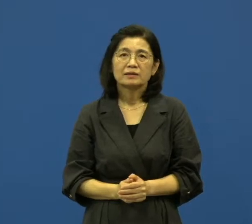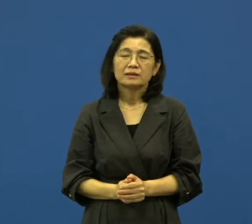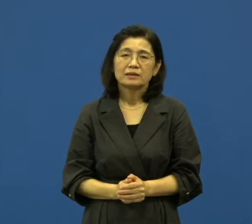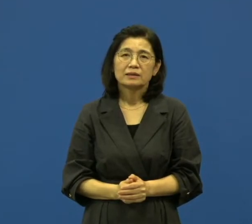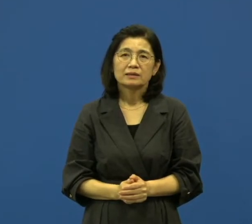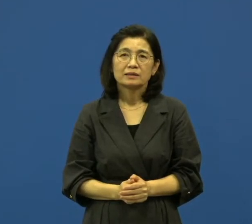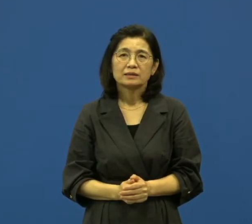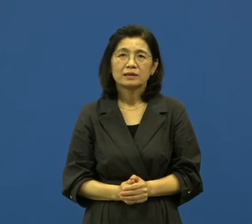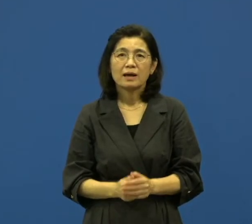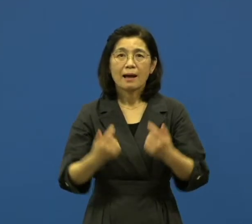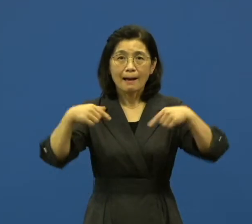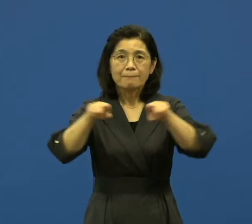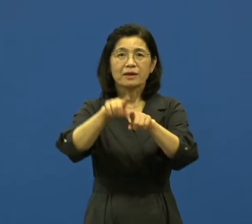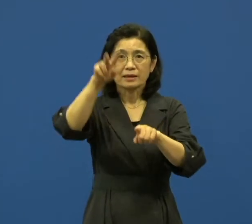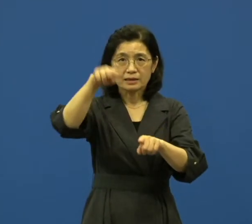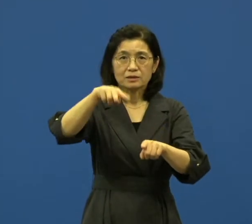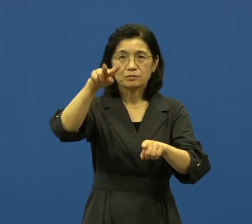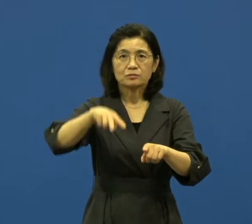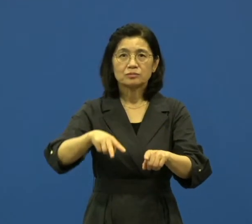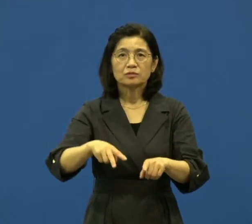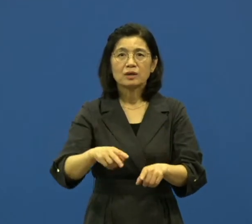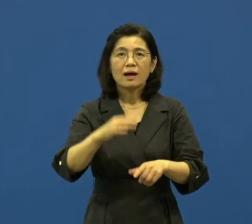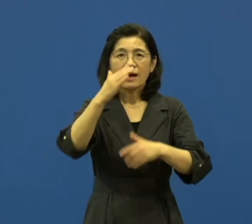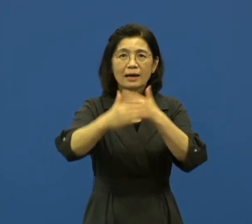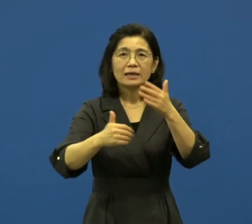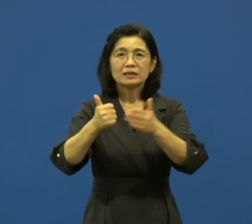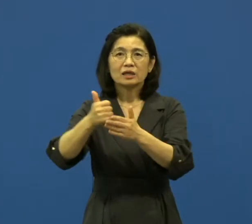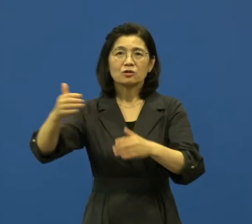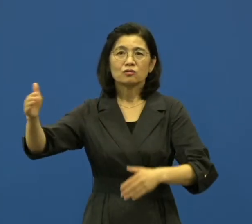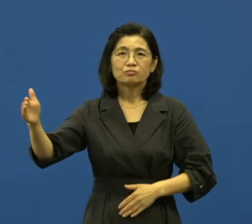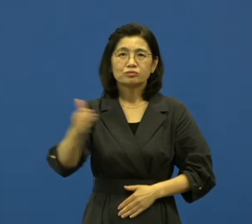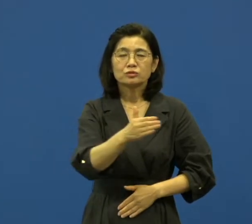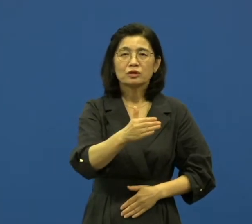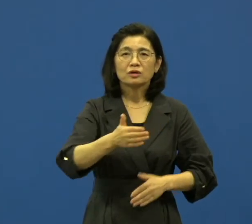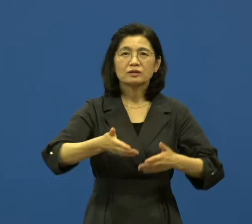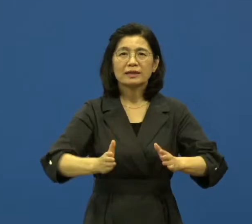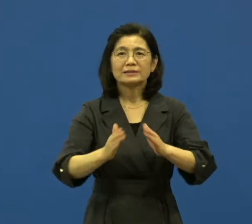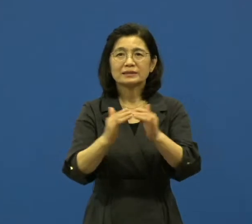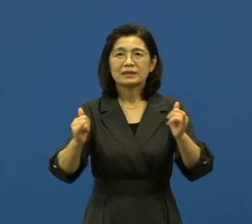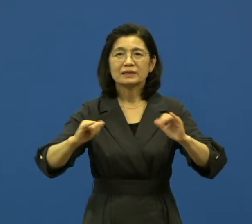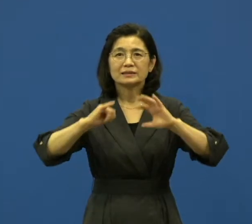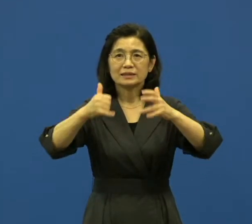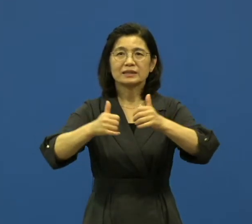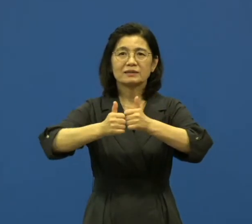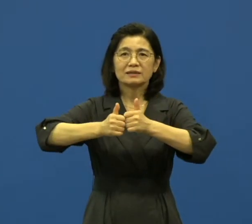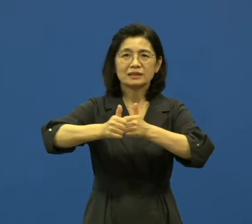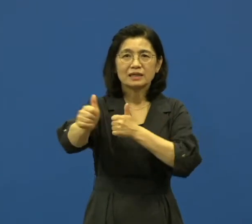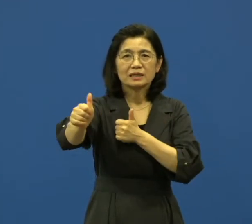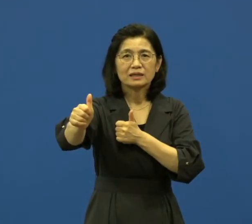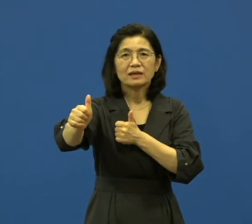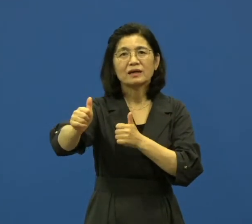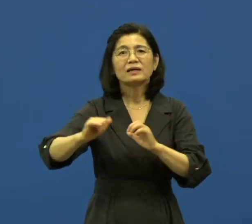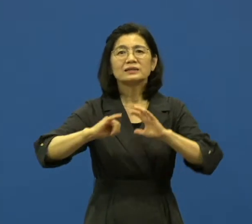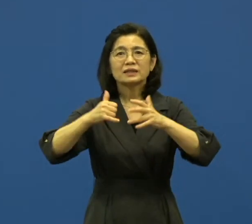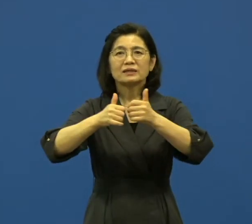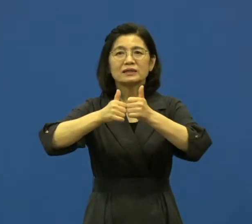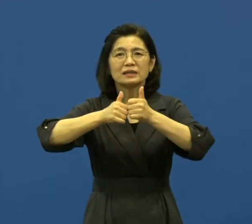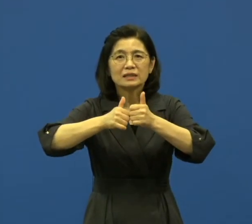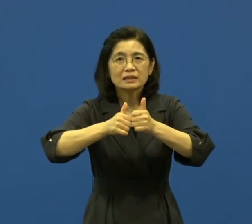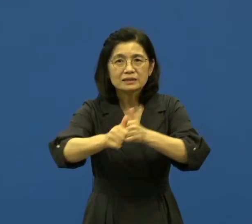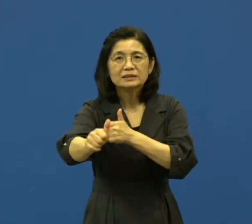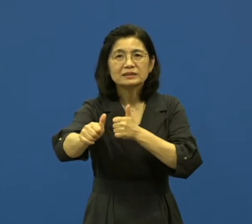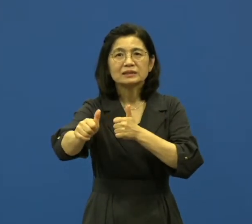우리 함께 한번 읽어봅시다. 시작. 물은 하나님께로부터 난 자마다 세상을 이기느니라.